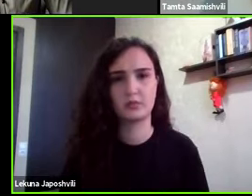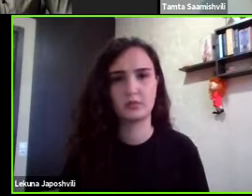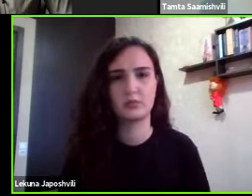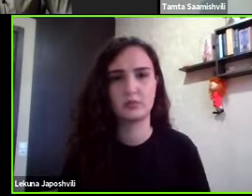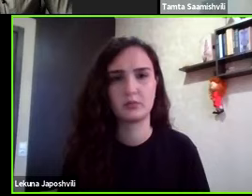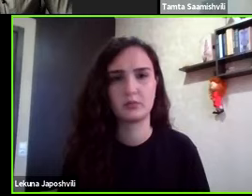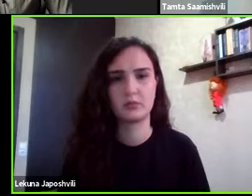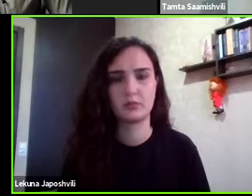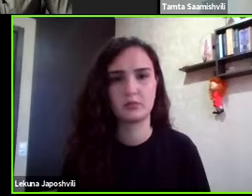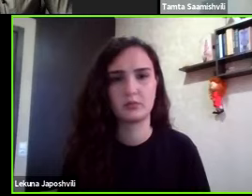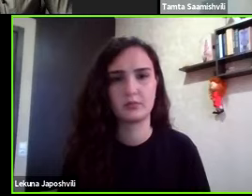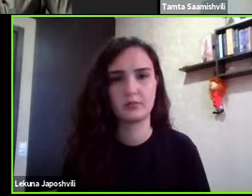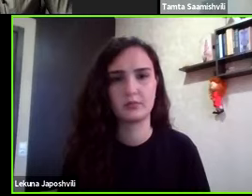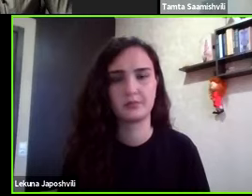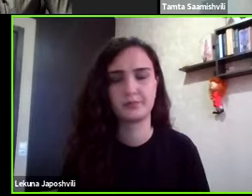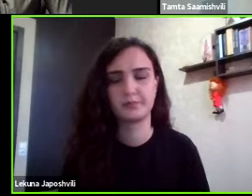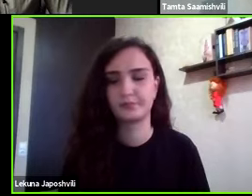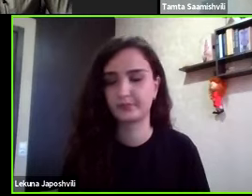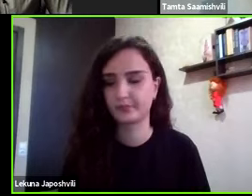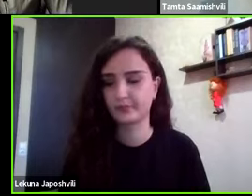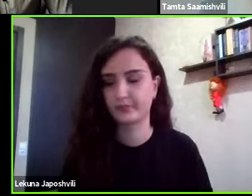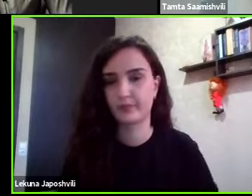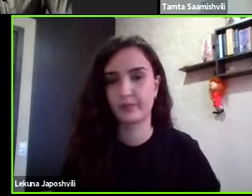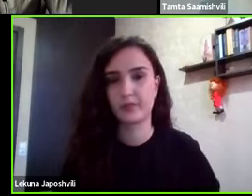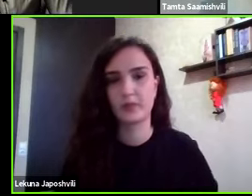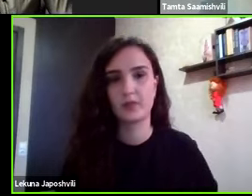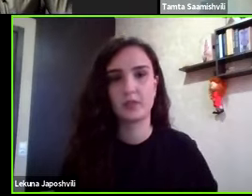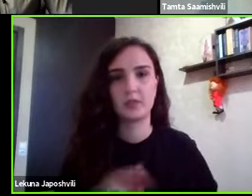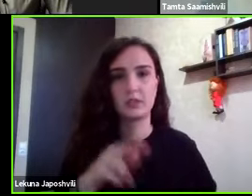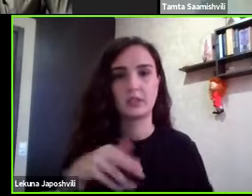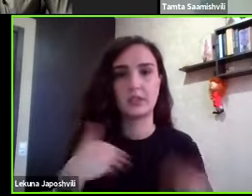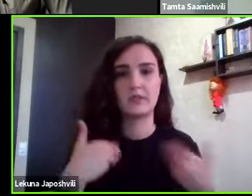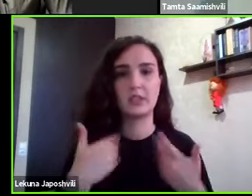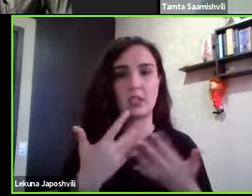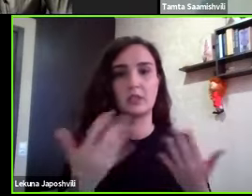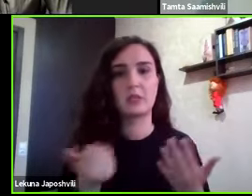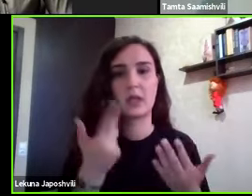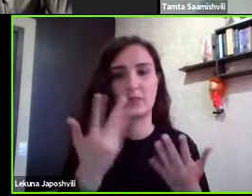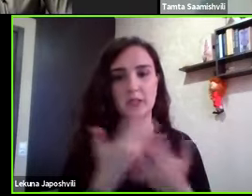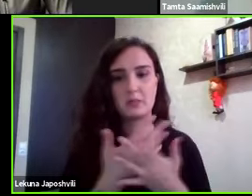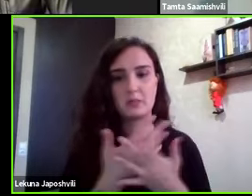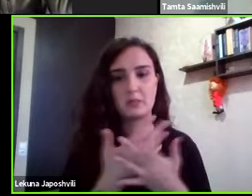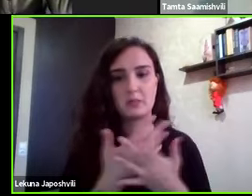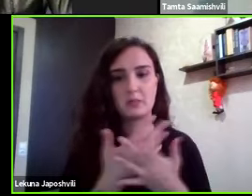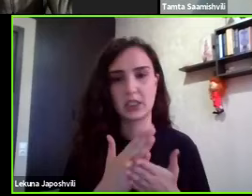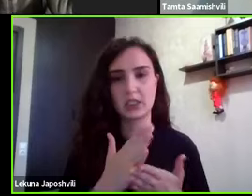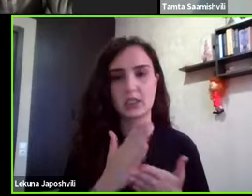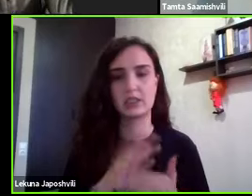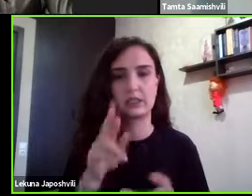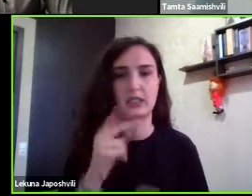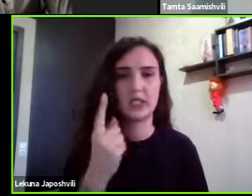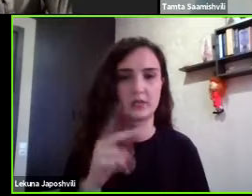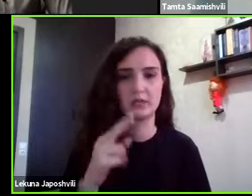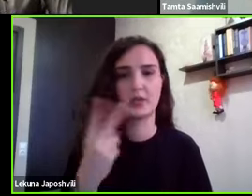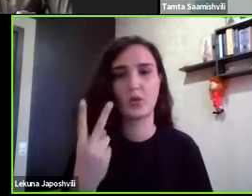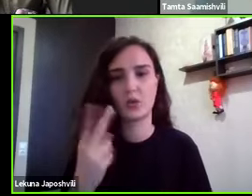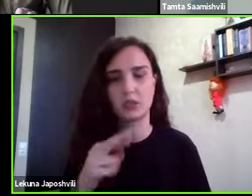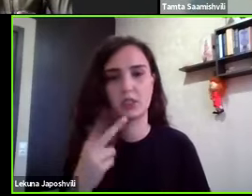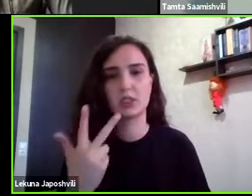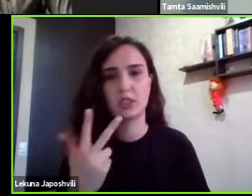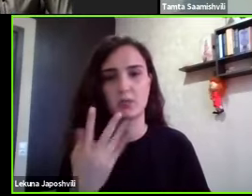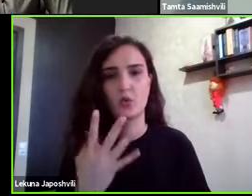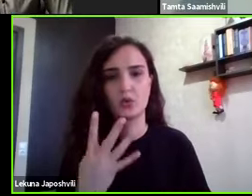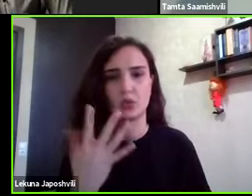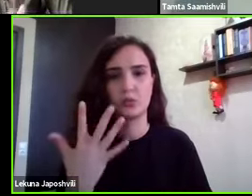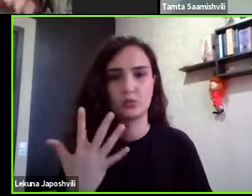ფორმა არსებობს. დიახ, ხო, დევიტ ამინი რამდენიმე სახის არის, უფრო სწორად არის D1, D2, D3, 4,